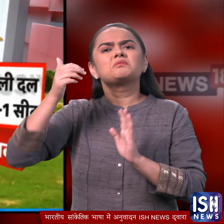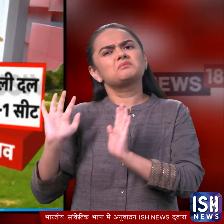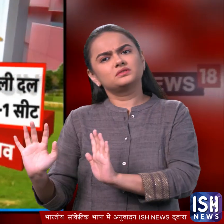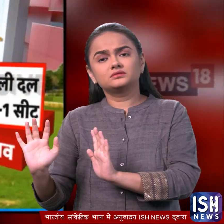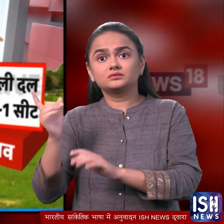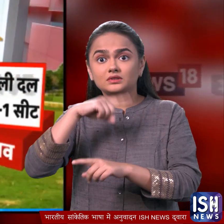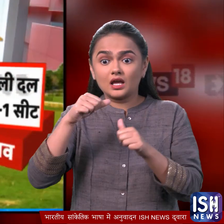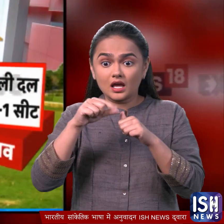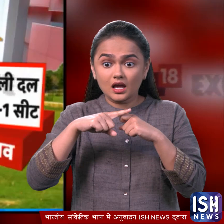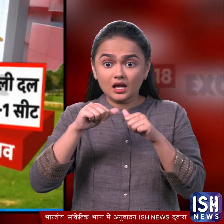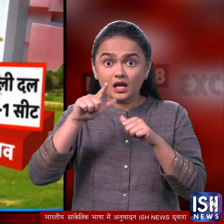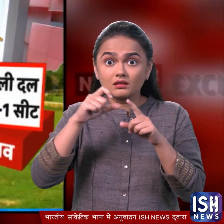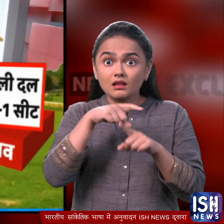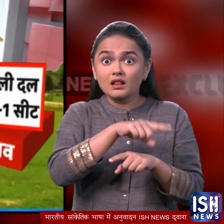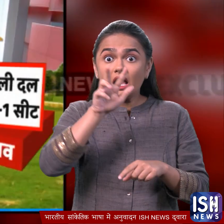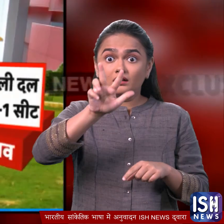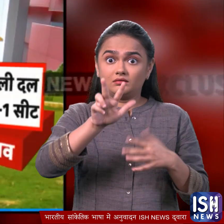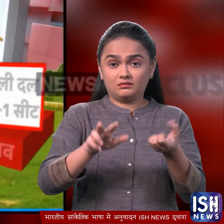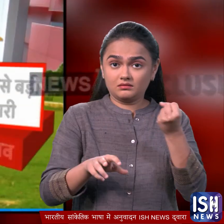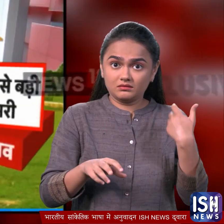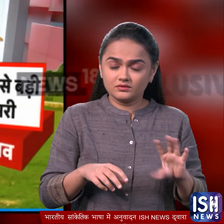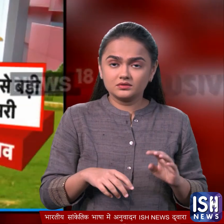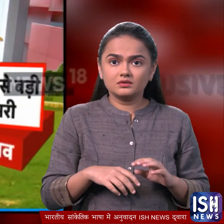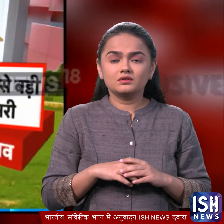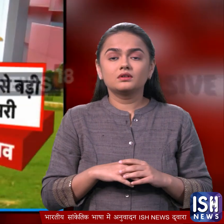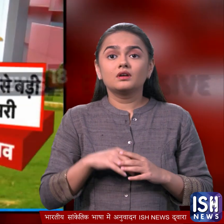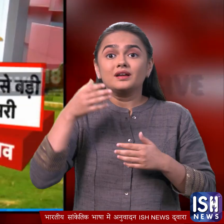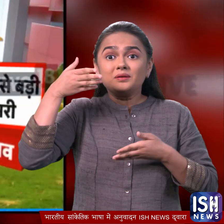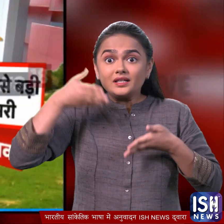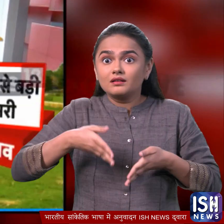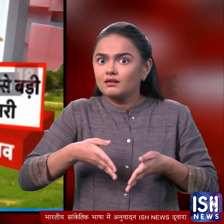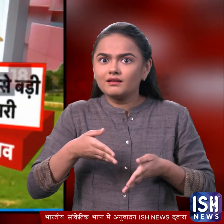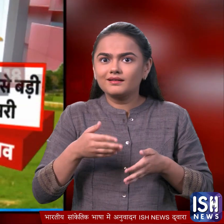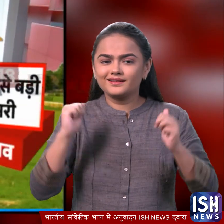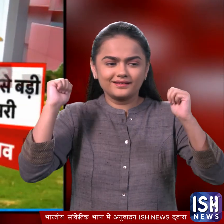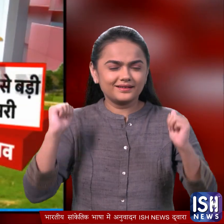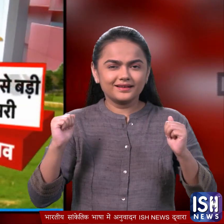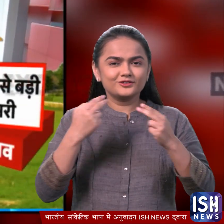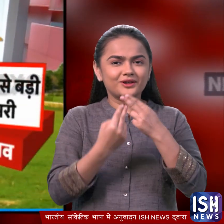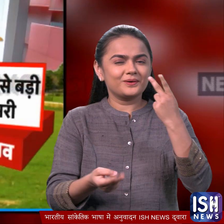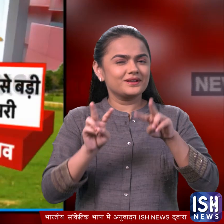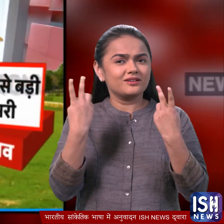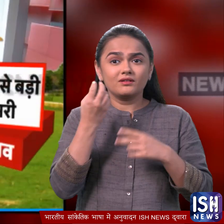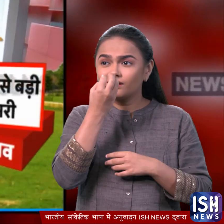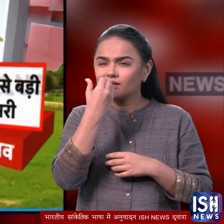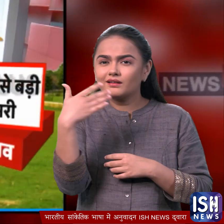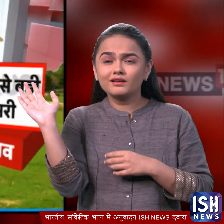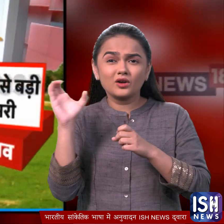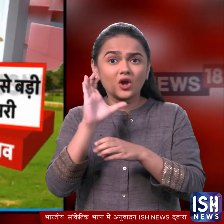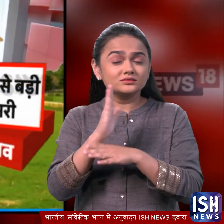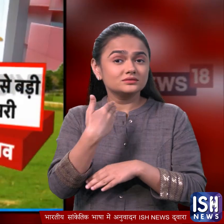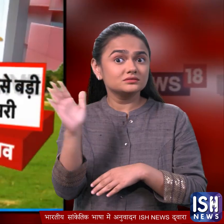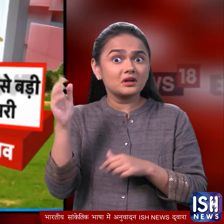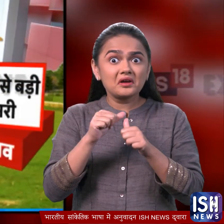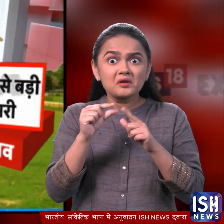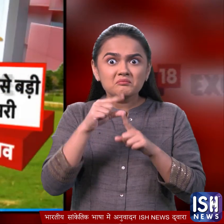थी, जबकि अकाली दल को 1 सीट मिली थी। लेकिन इस बार सियासी कहानी उल्टी है। न कांग्रेस और न ही बीजेपी बल्कि आम